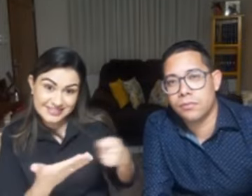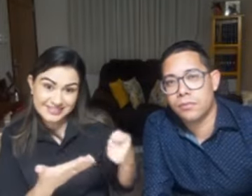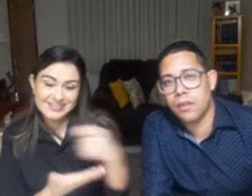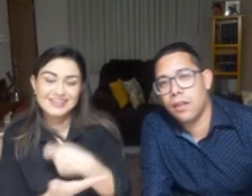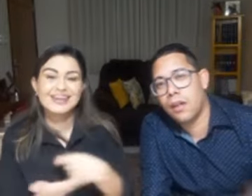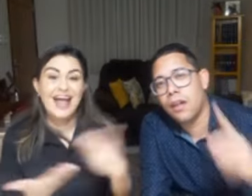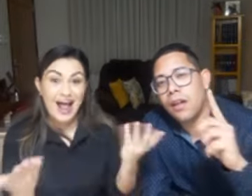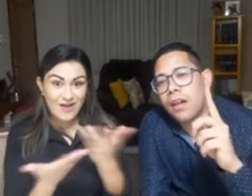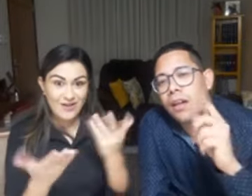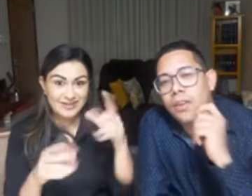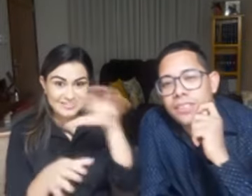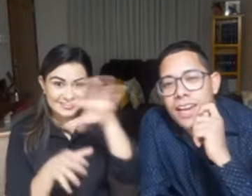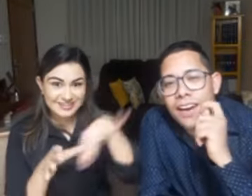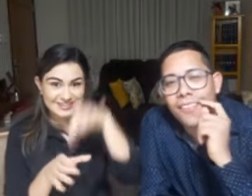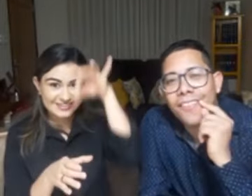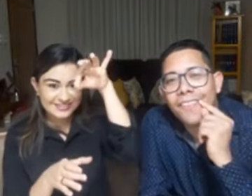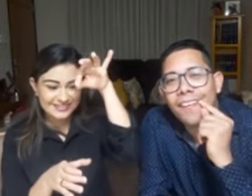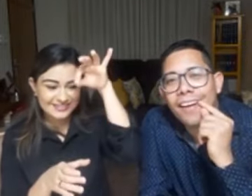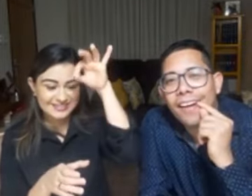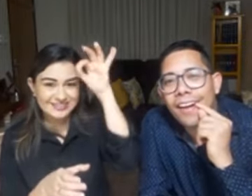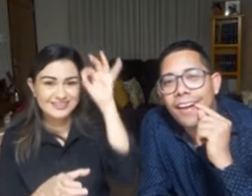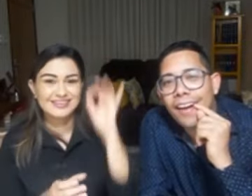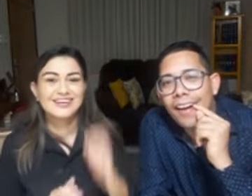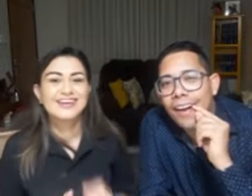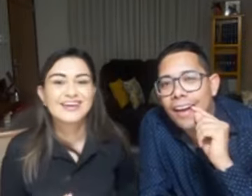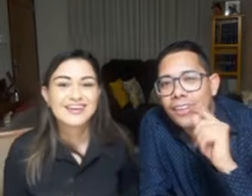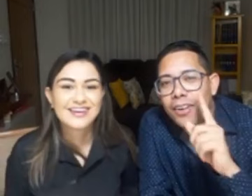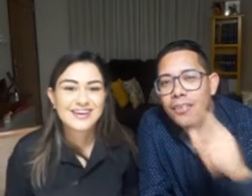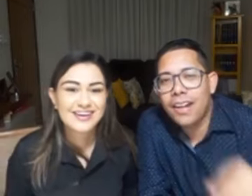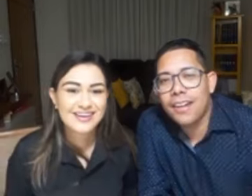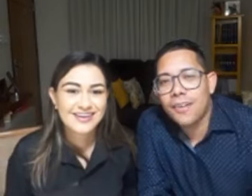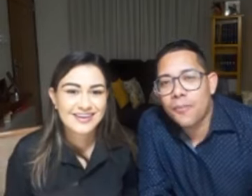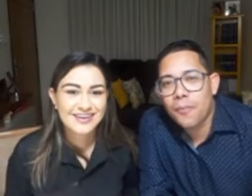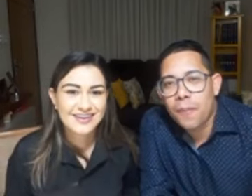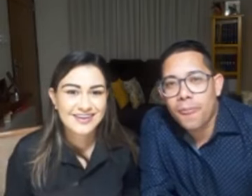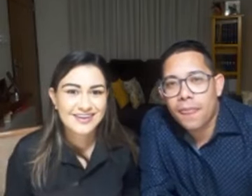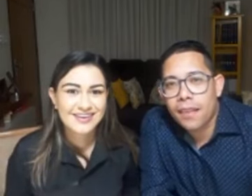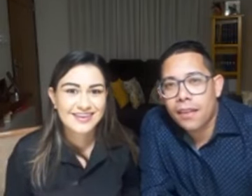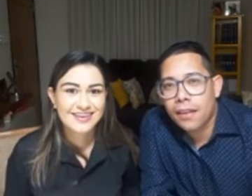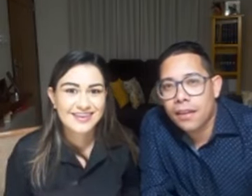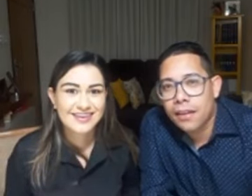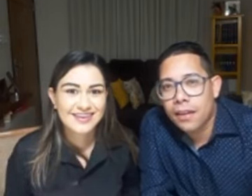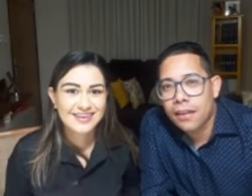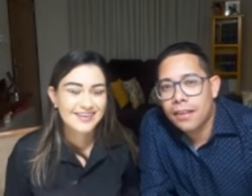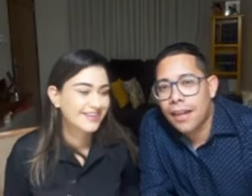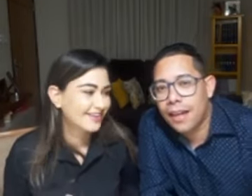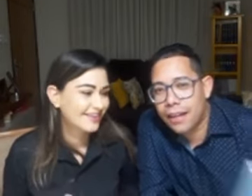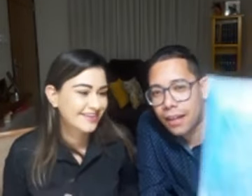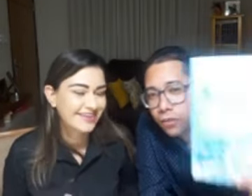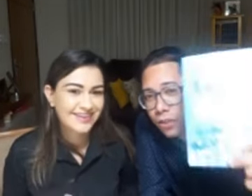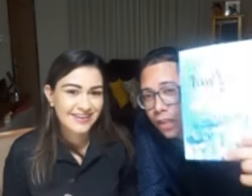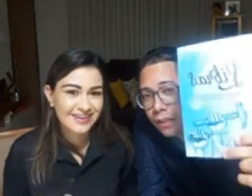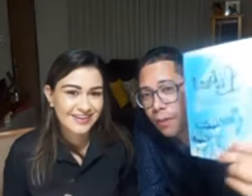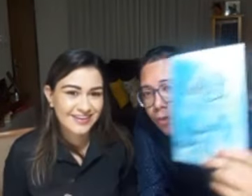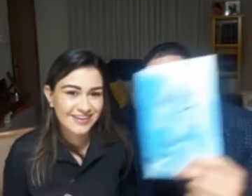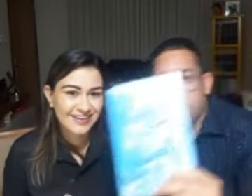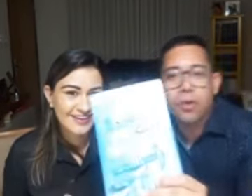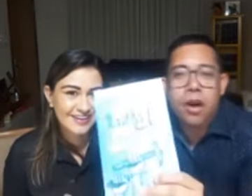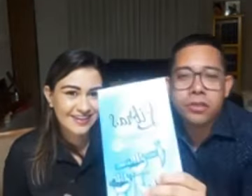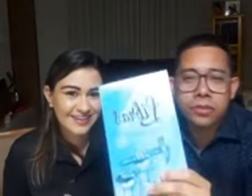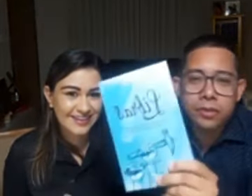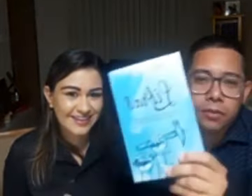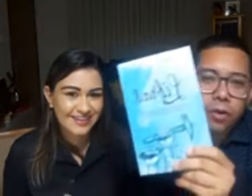os dois aqui. Então o ganhador é... Vamos ouvir agora uma voz misteriosa. Sim. Quer sortear também um